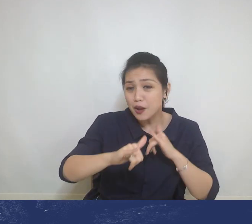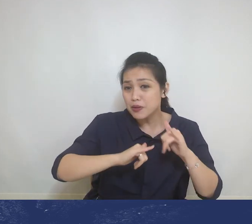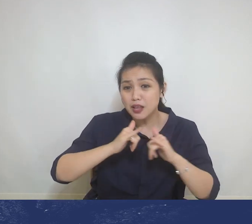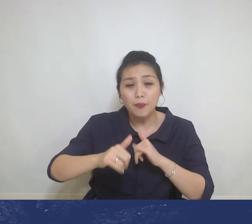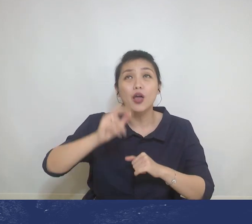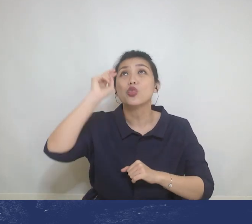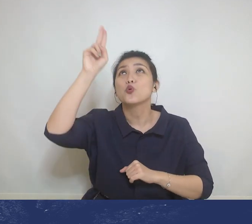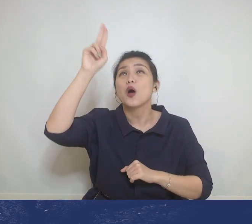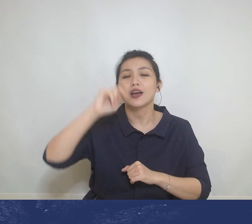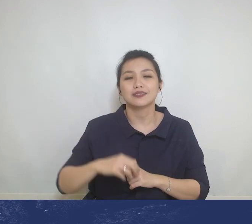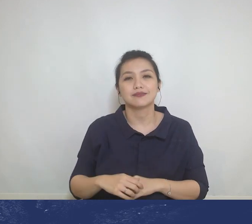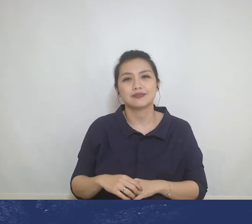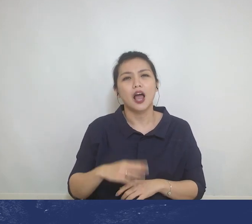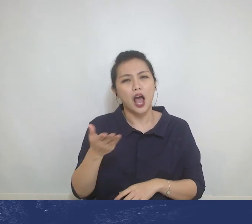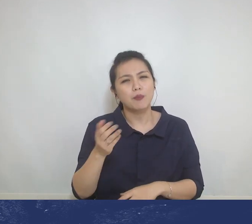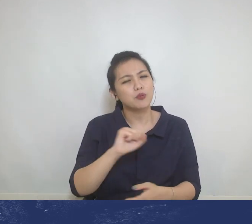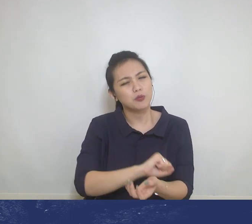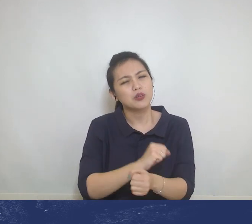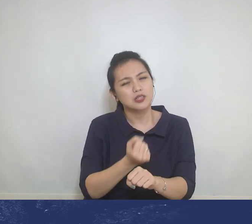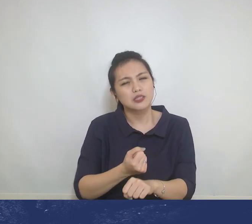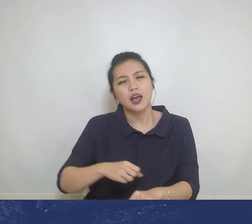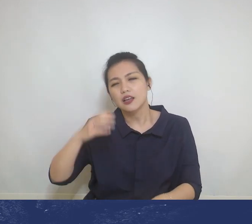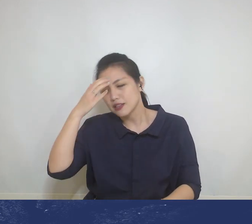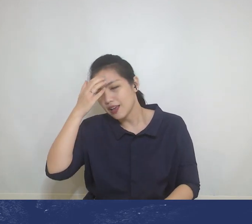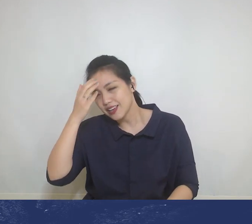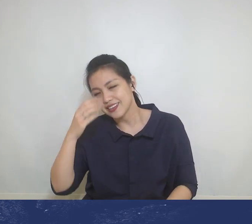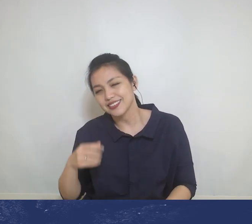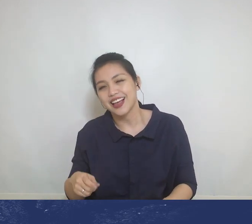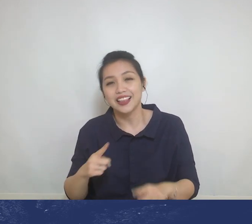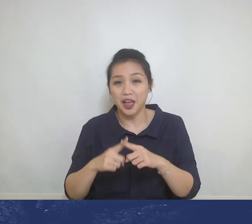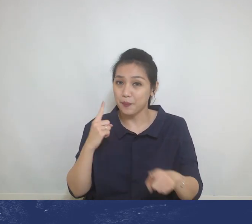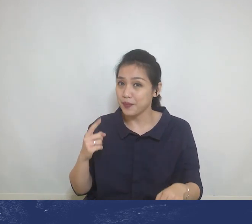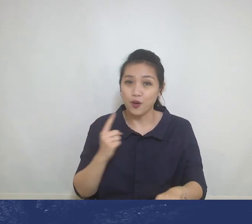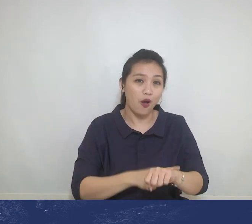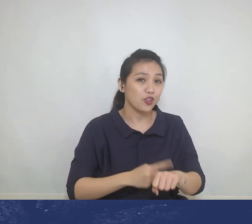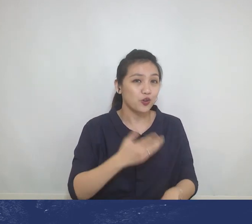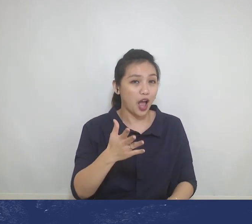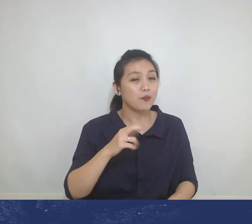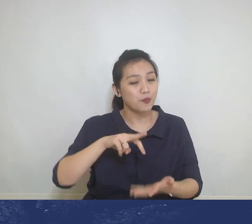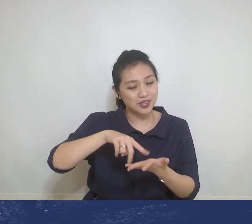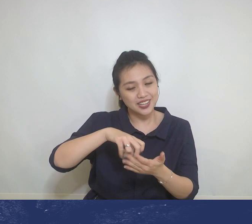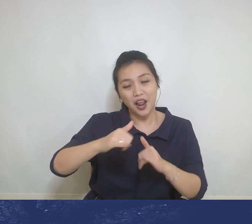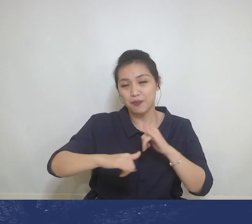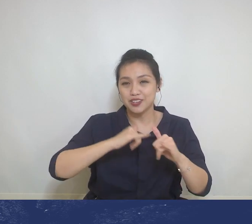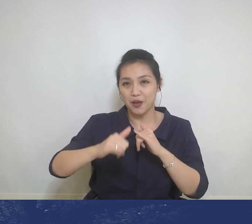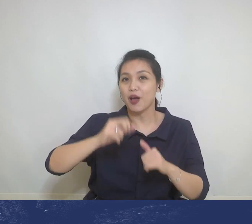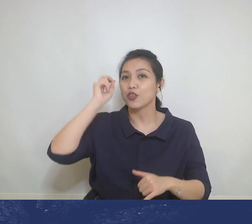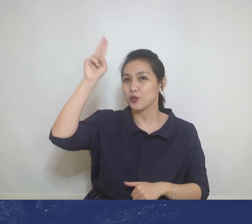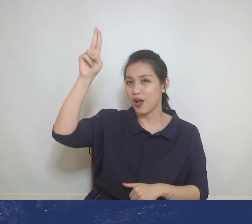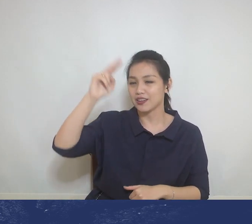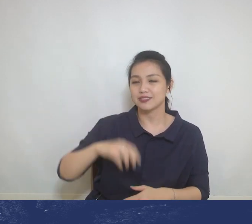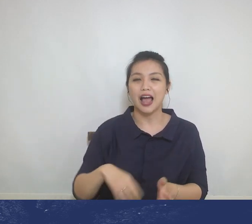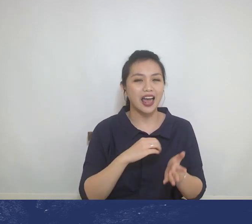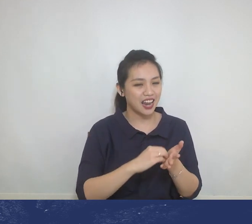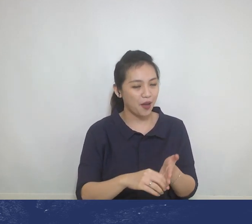Jalan sama Tuhan. Kamu boleh terplecok. But when you walk with God, ketika kita jalan dengan Tuhan,